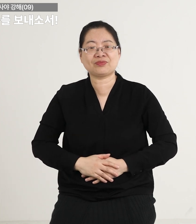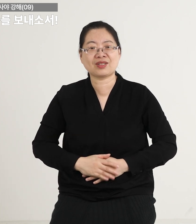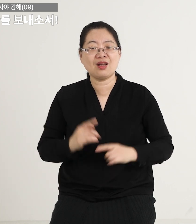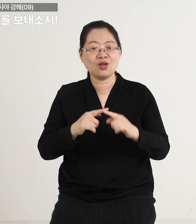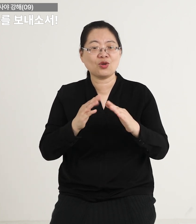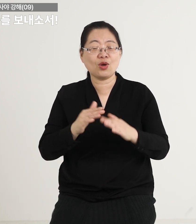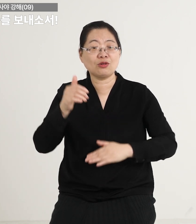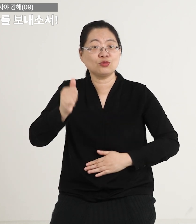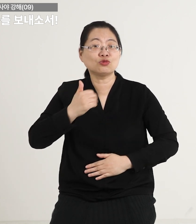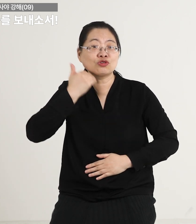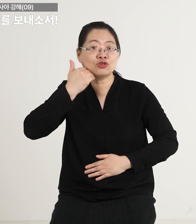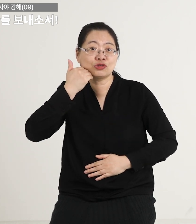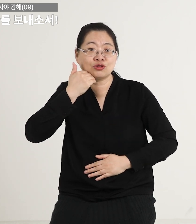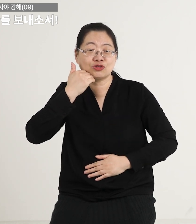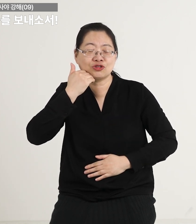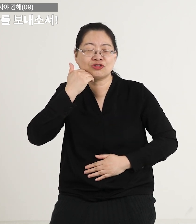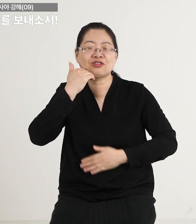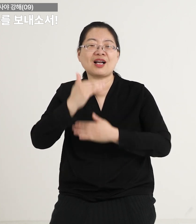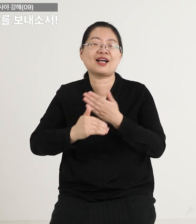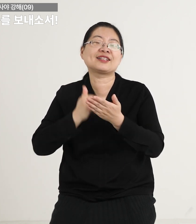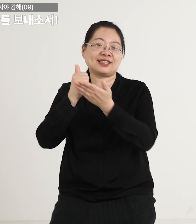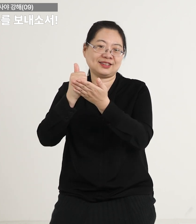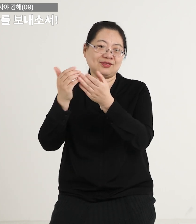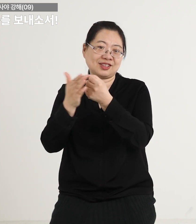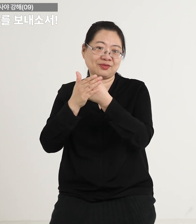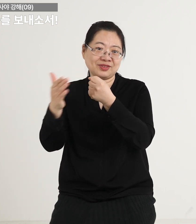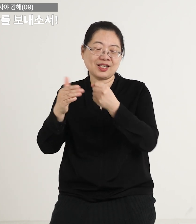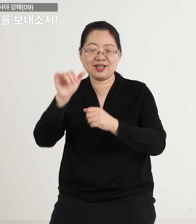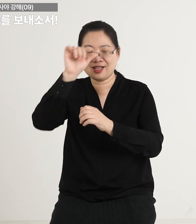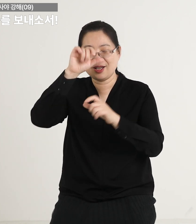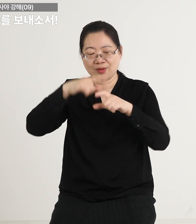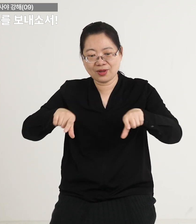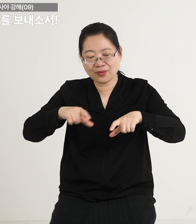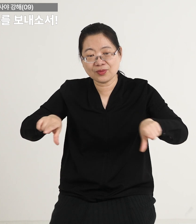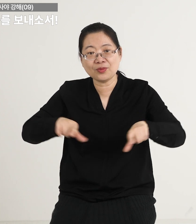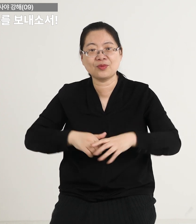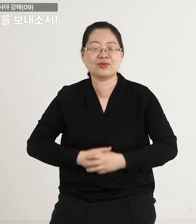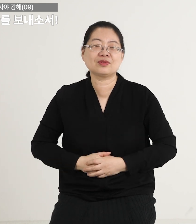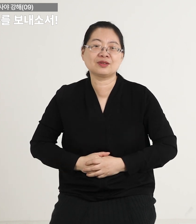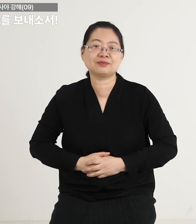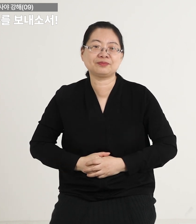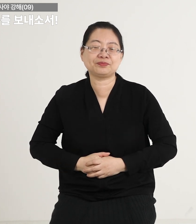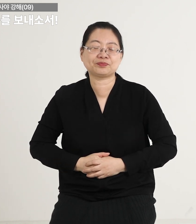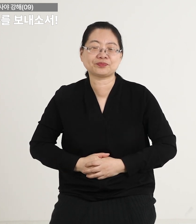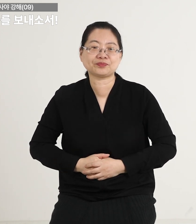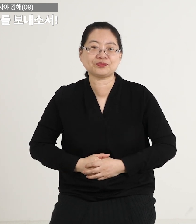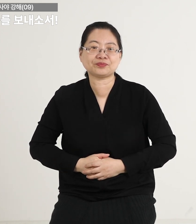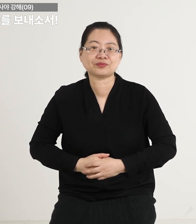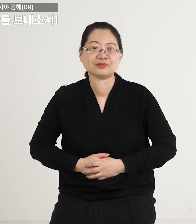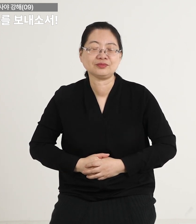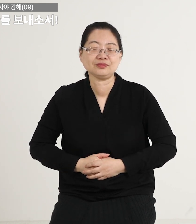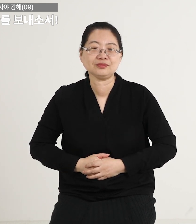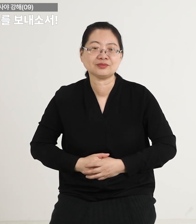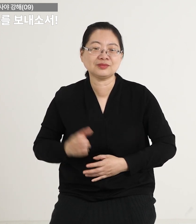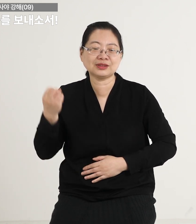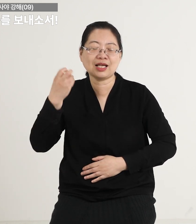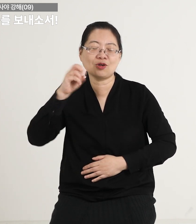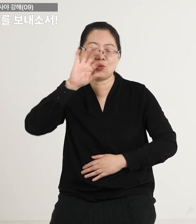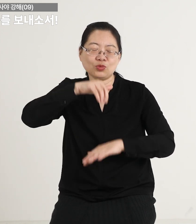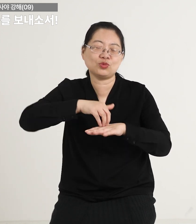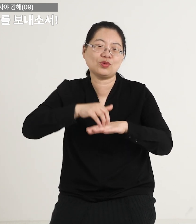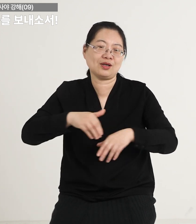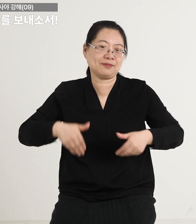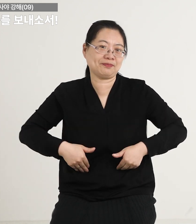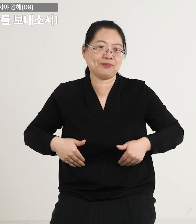교회 주인이 누구예요? 그래서 평소에 그걸 자꾸 훈련을 해야